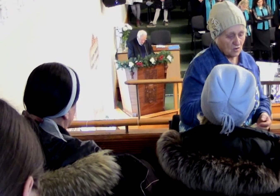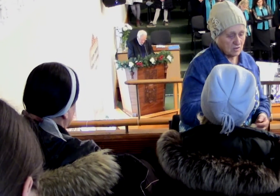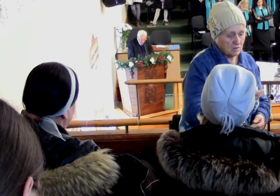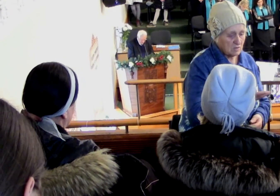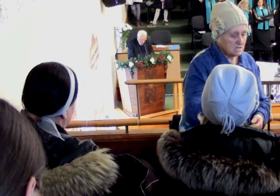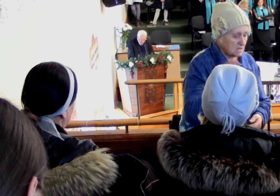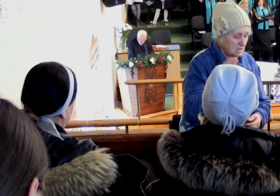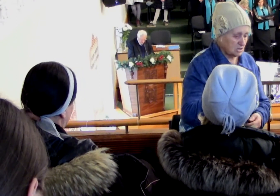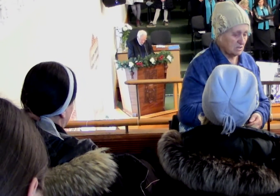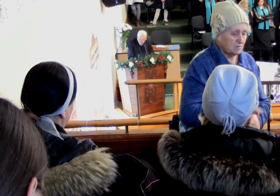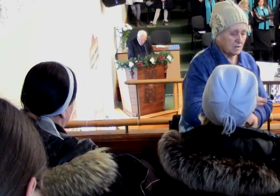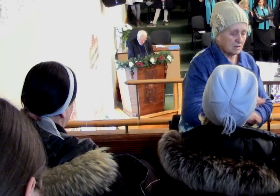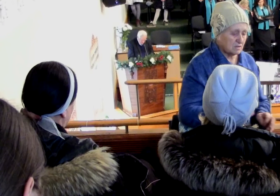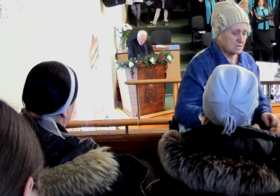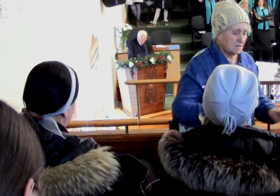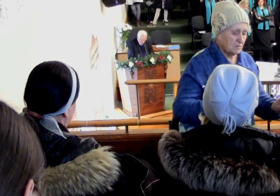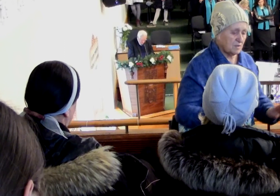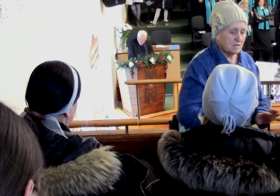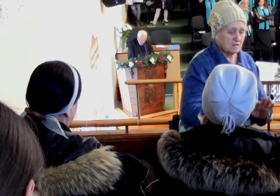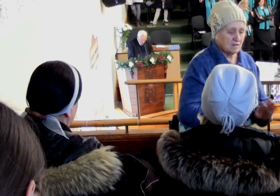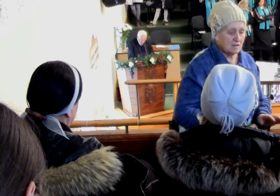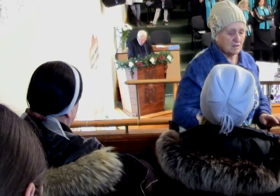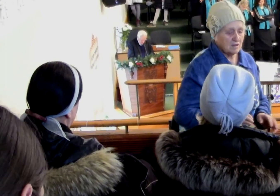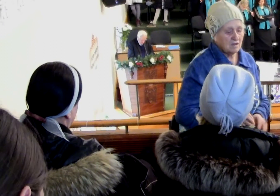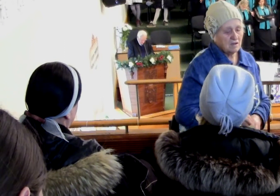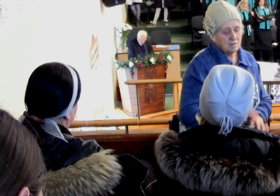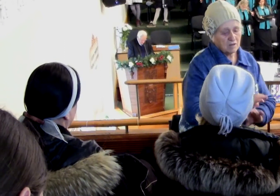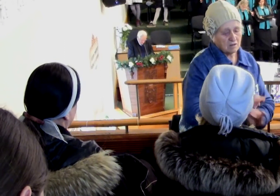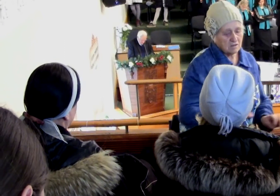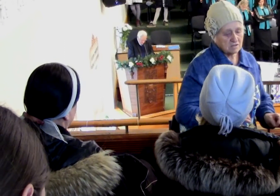слушали прекрасные песни, прекрасное стихотворение,